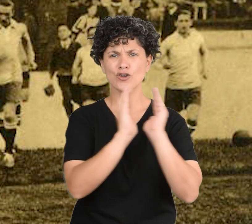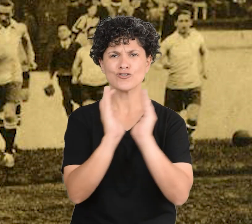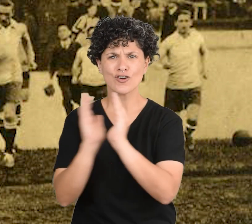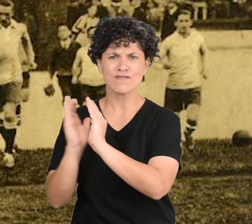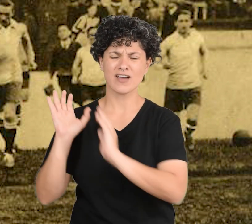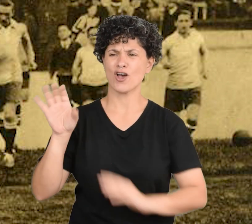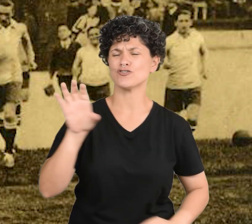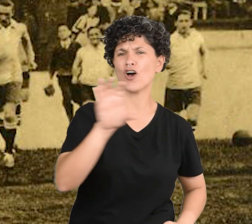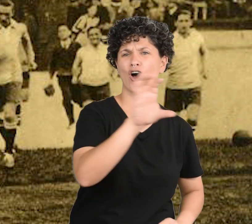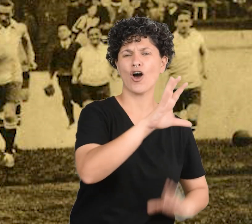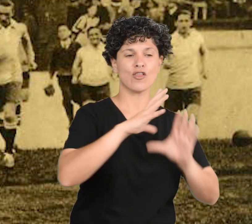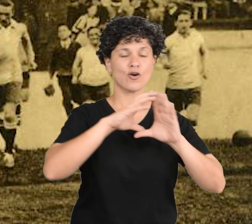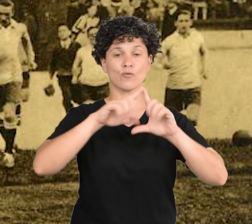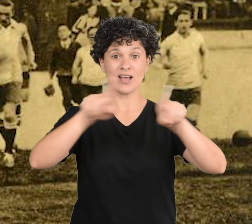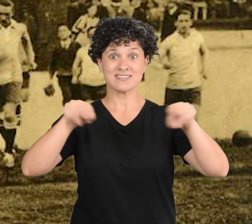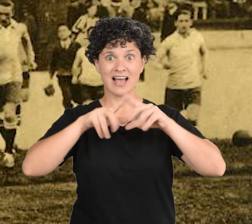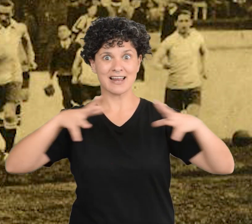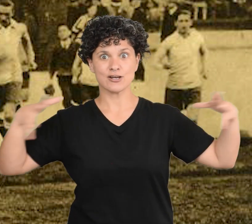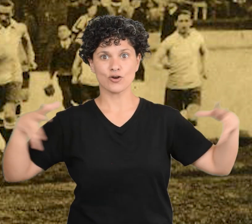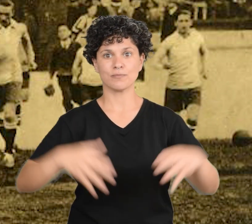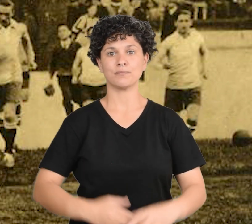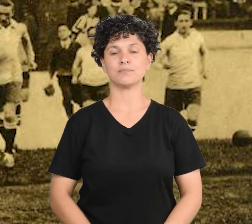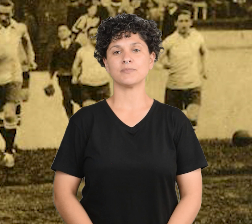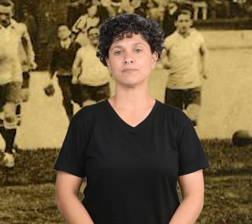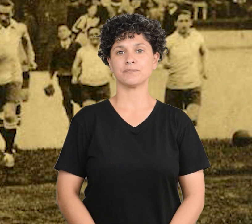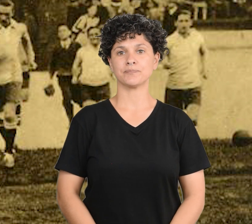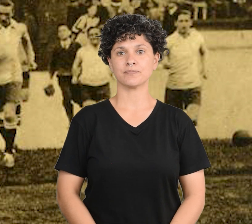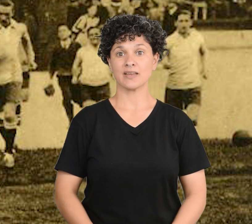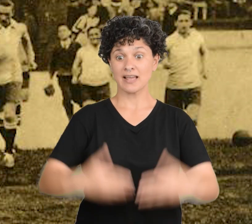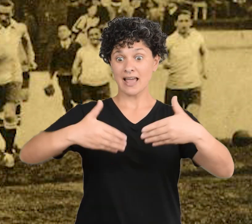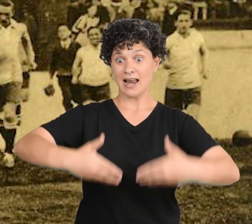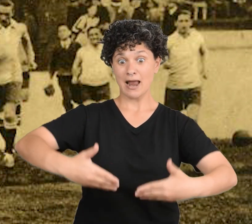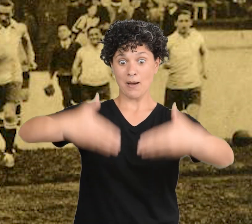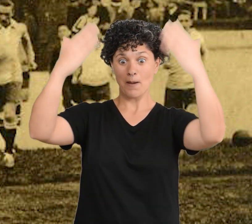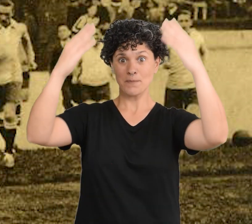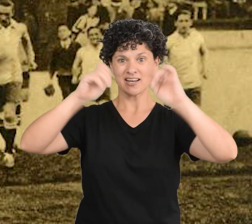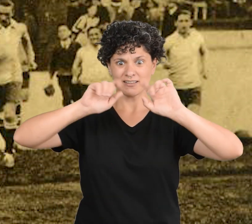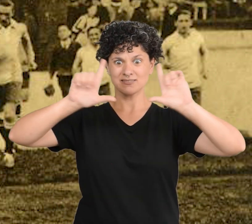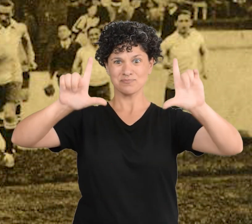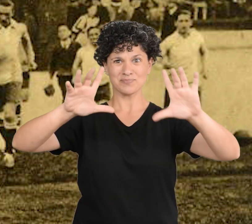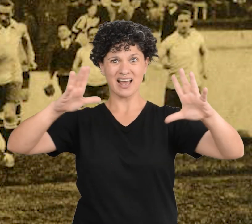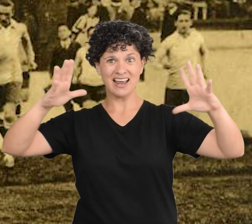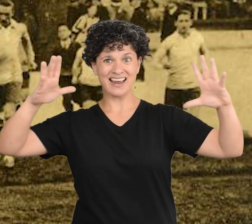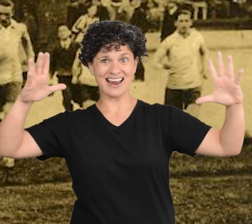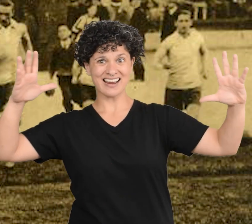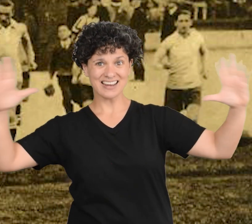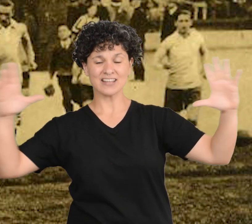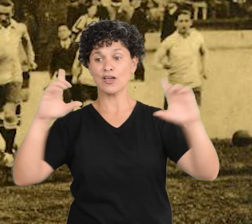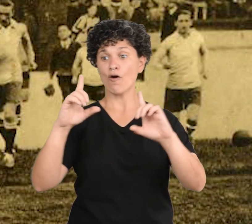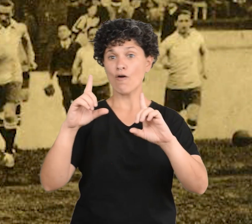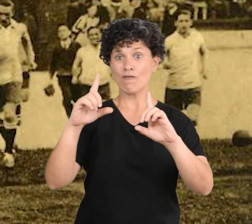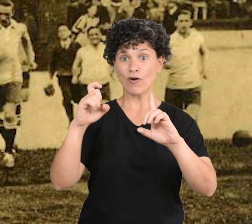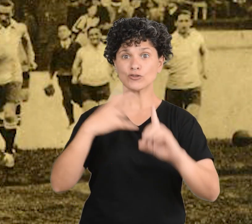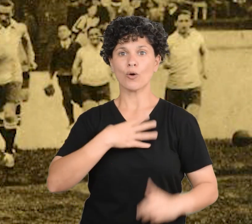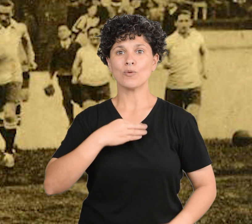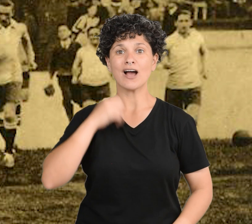Fotografías, camisetas, balones de oro y trofeos invadían cada rincón de la inmensa sala. Allí, en